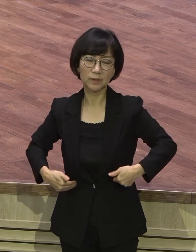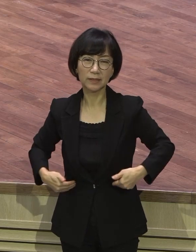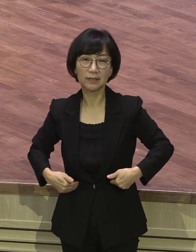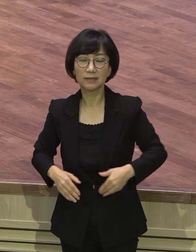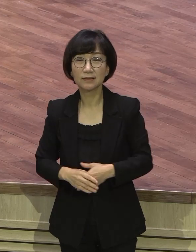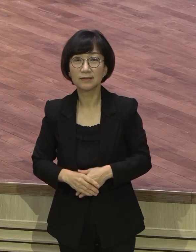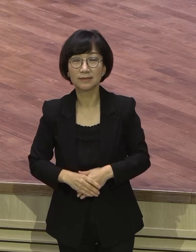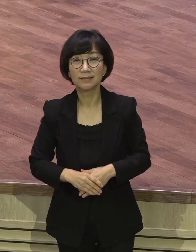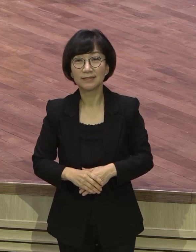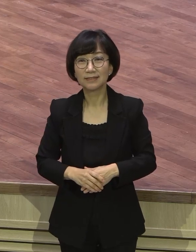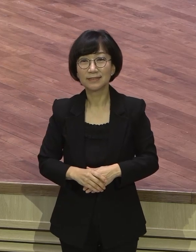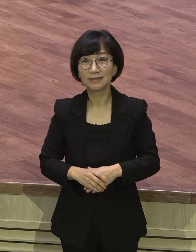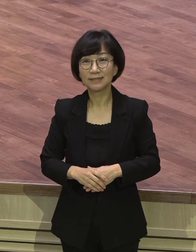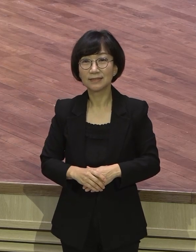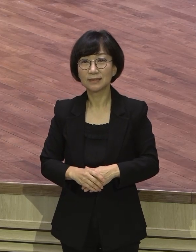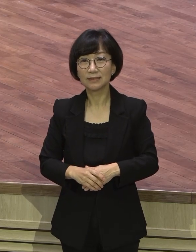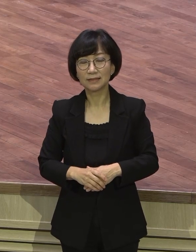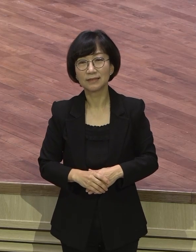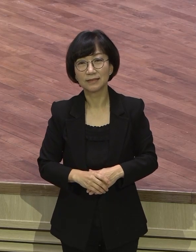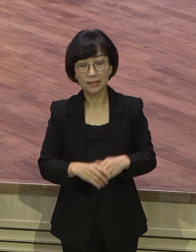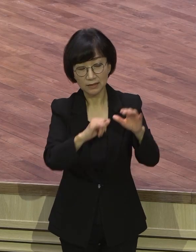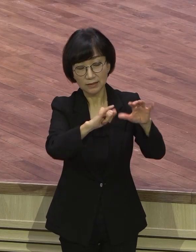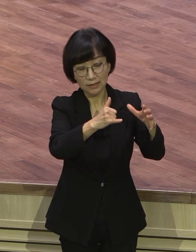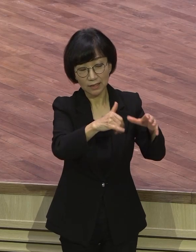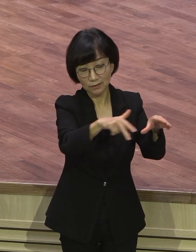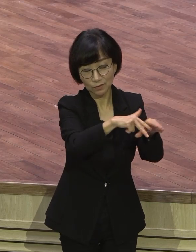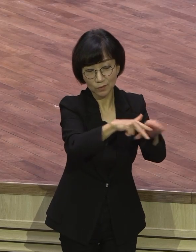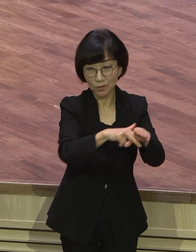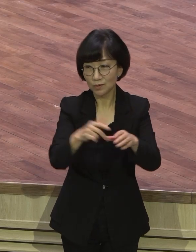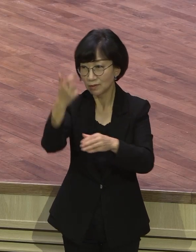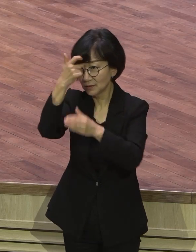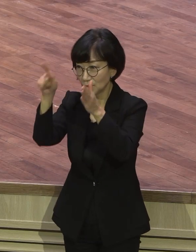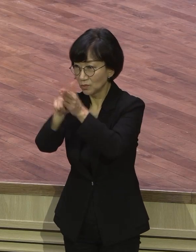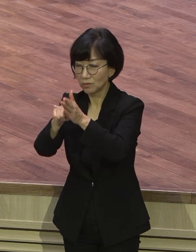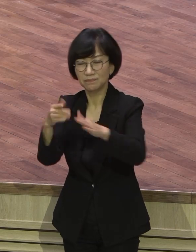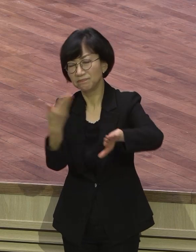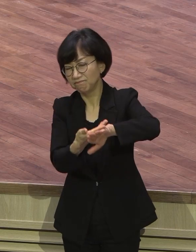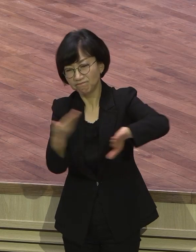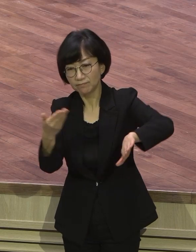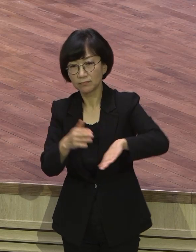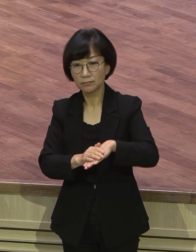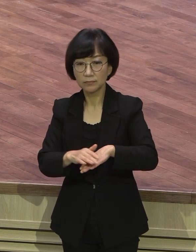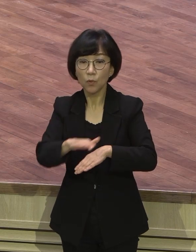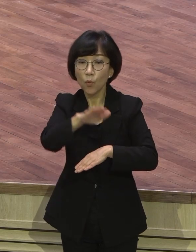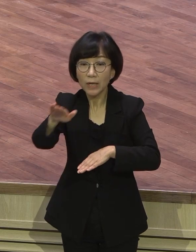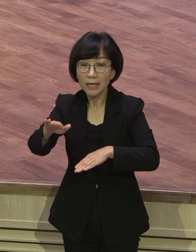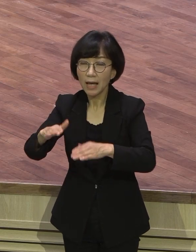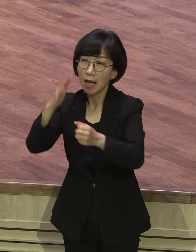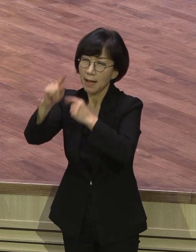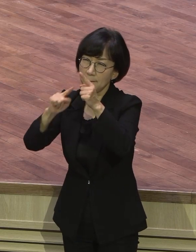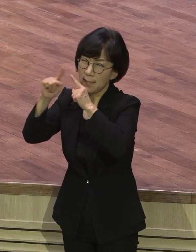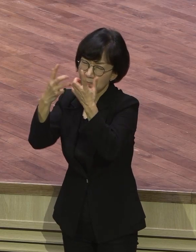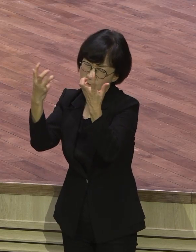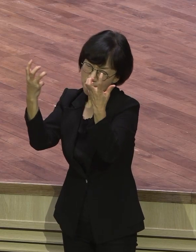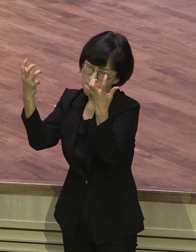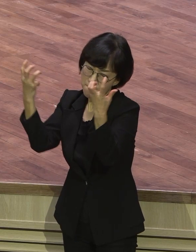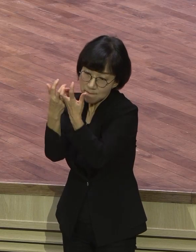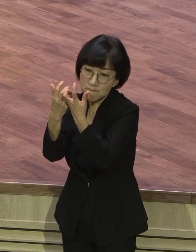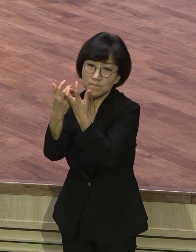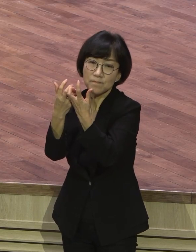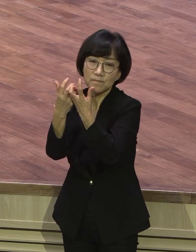세상 종교와 기독교는 정반대란 말이에요 말씀으로 차고 넘치도록 채워야 됩니다 비우는 것이